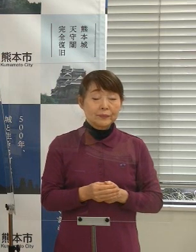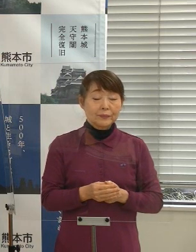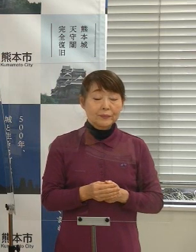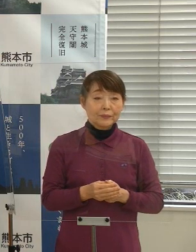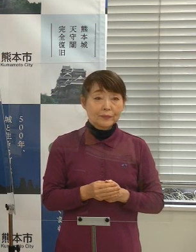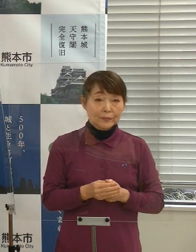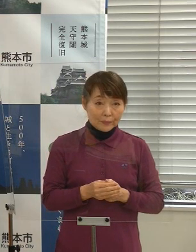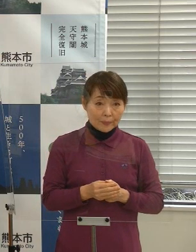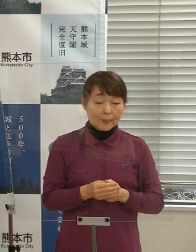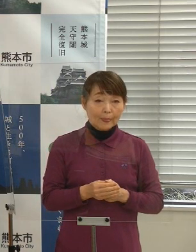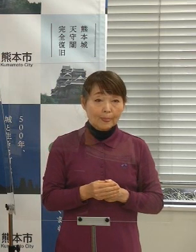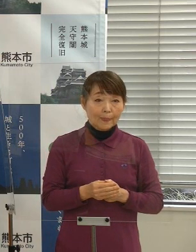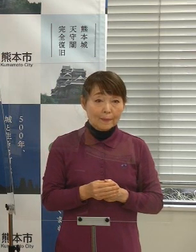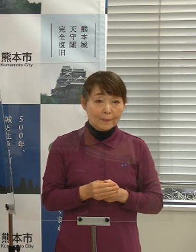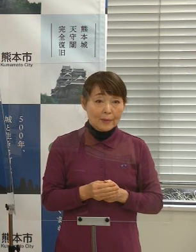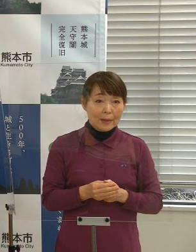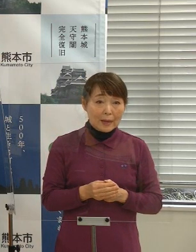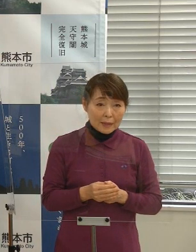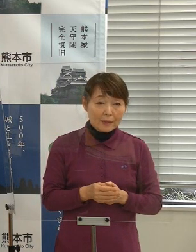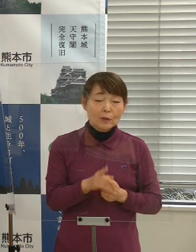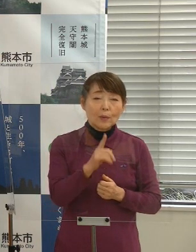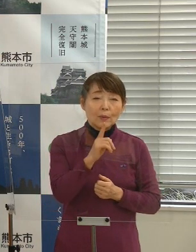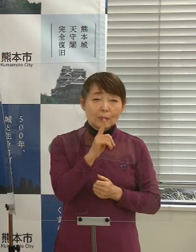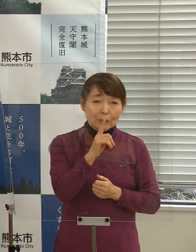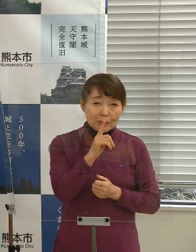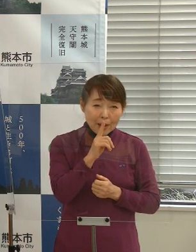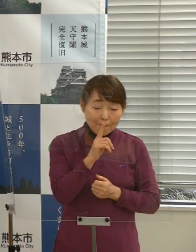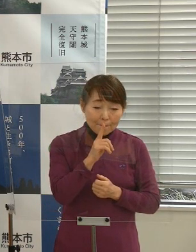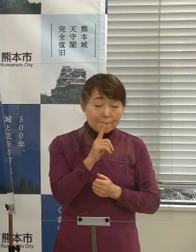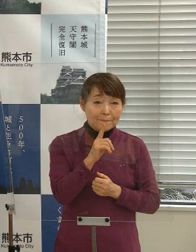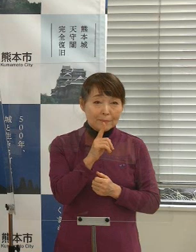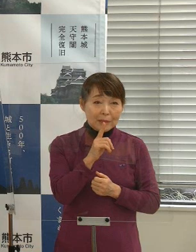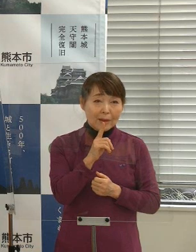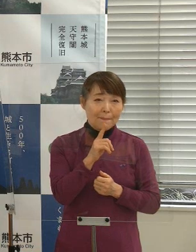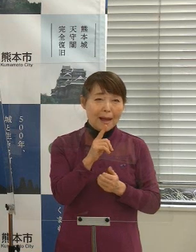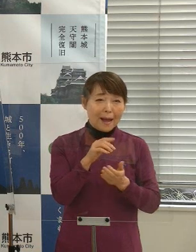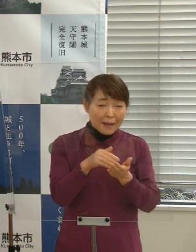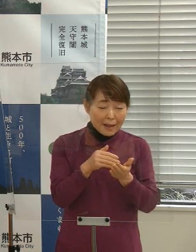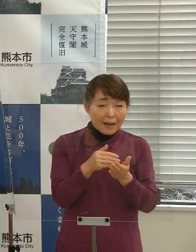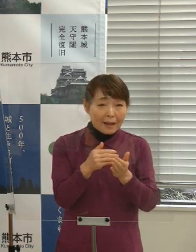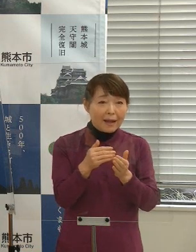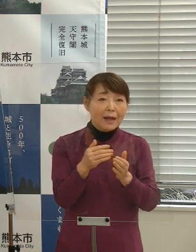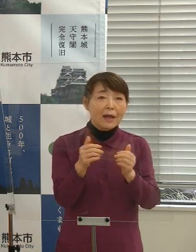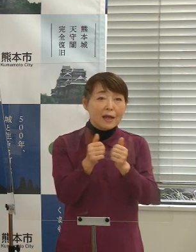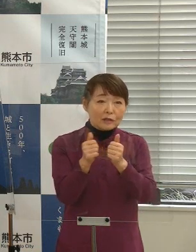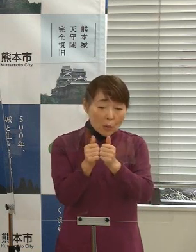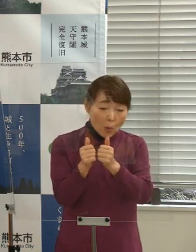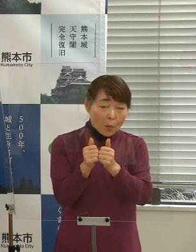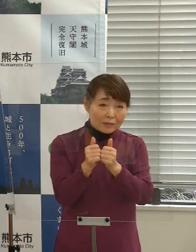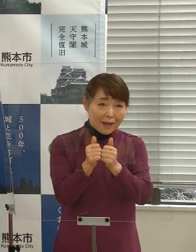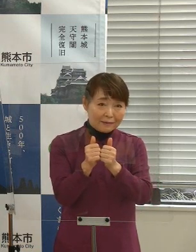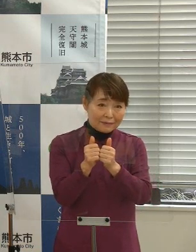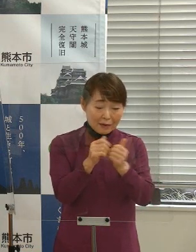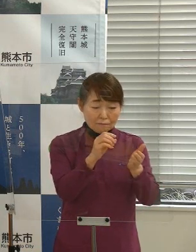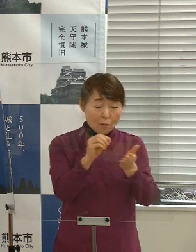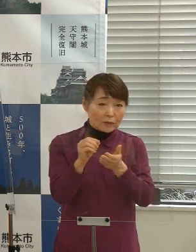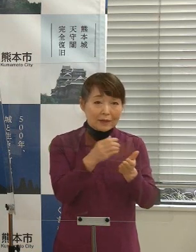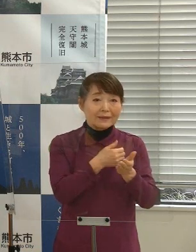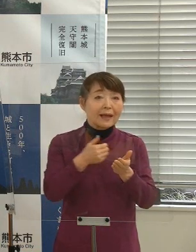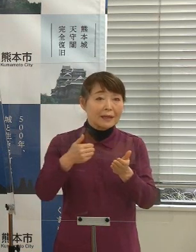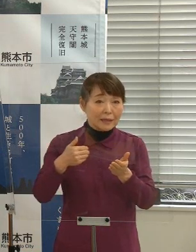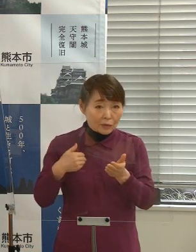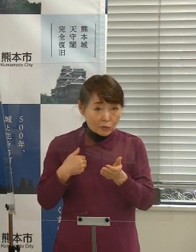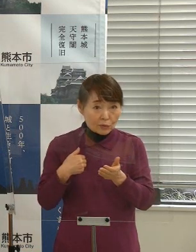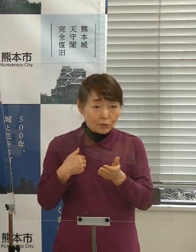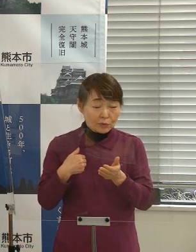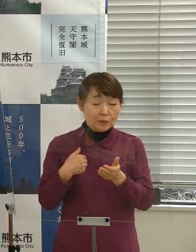そういった、匿名での支援や相談を受けることができるよということをですね、ご本人にお伝え